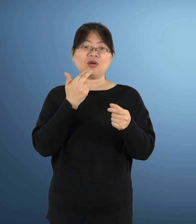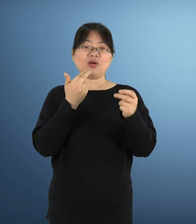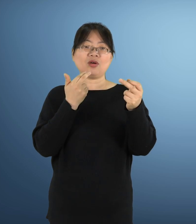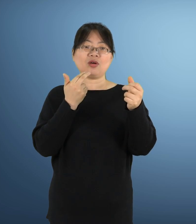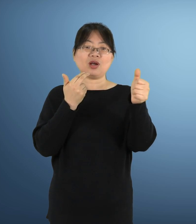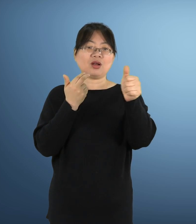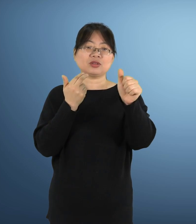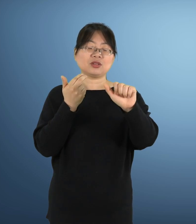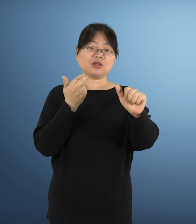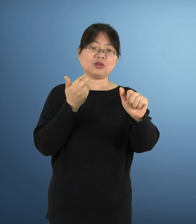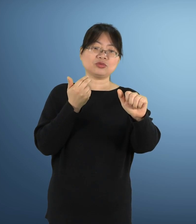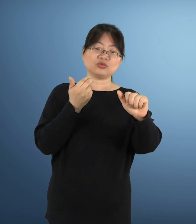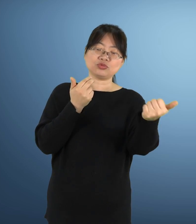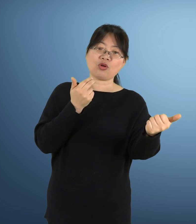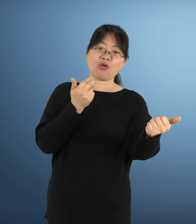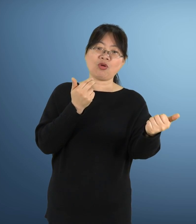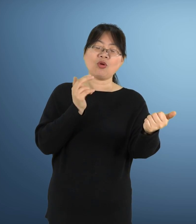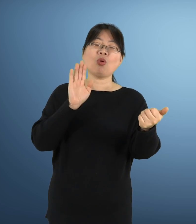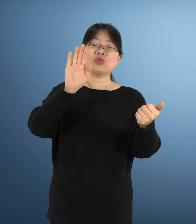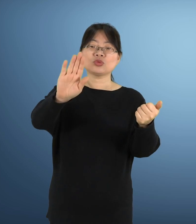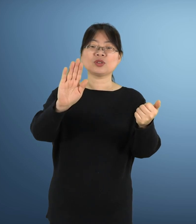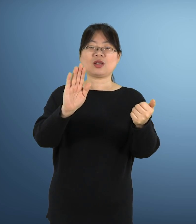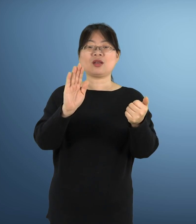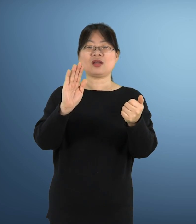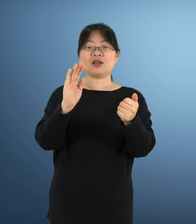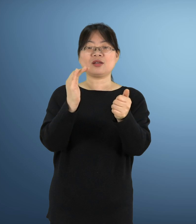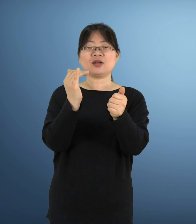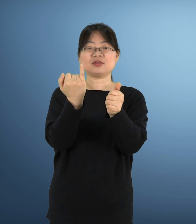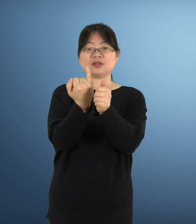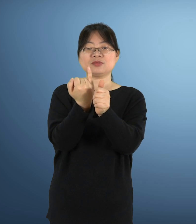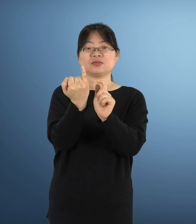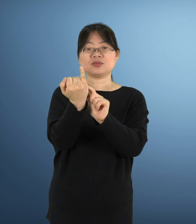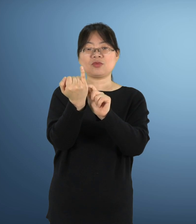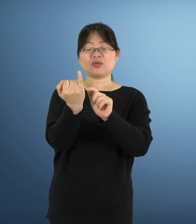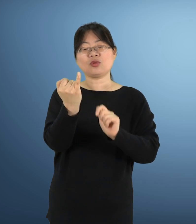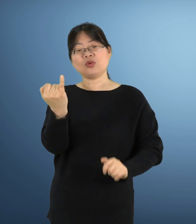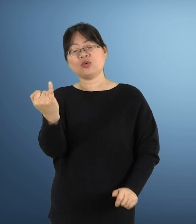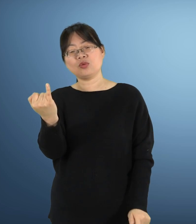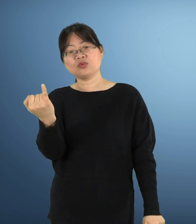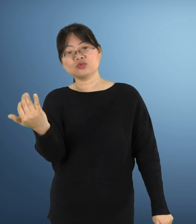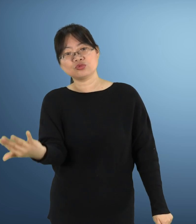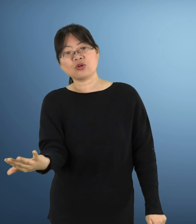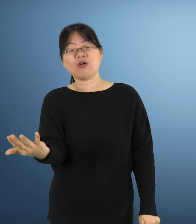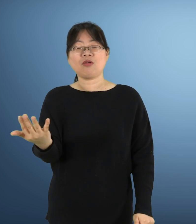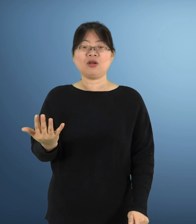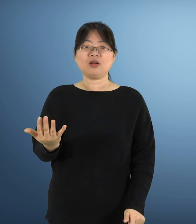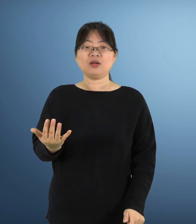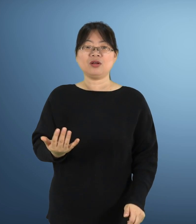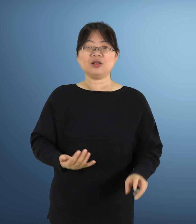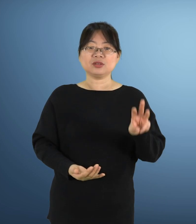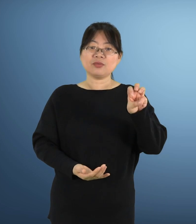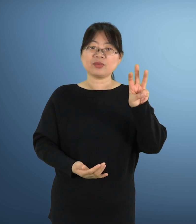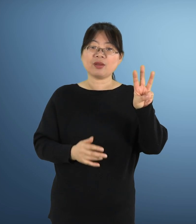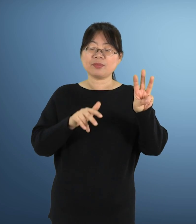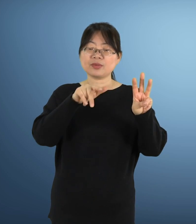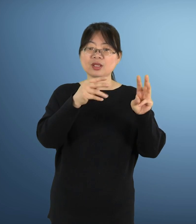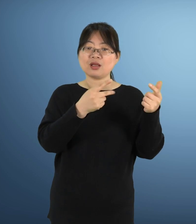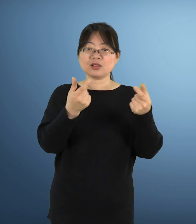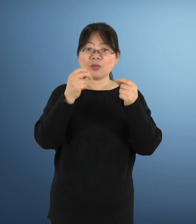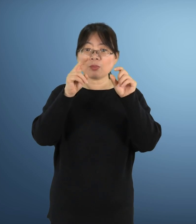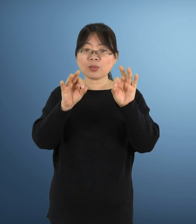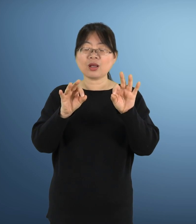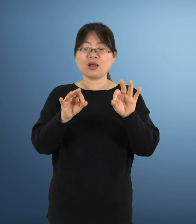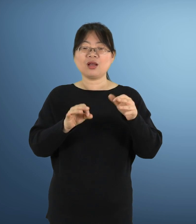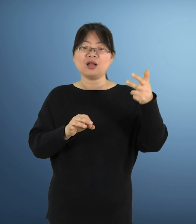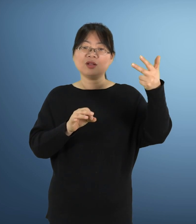여자도 죽었어요. 그리고 이제 질문의 본질이에요. 33절 다 같이 시작. 7이 다